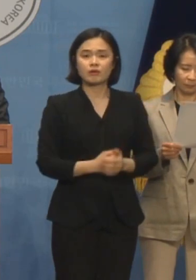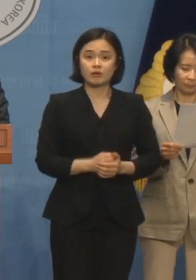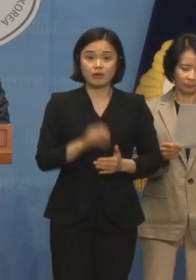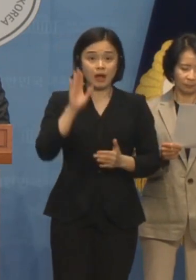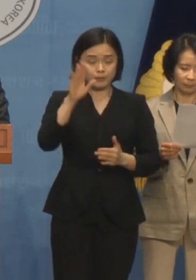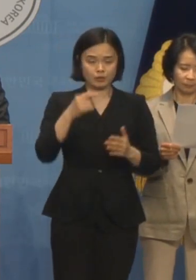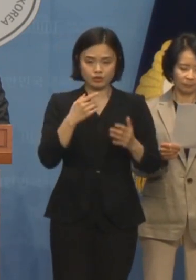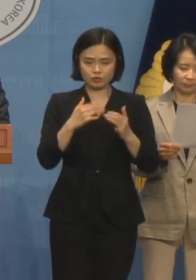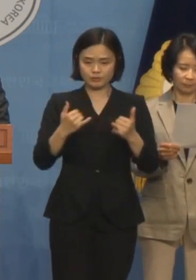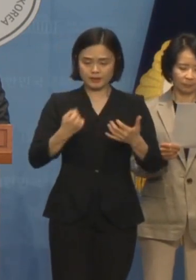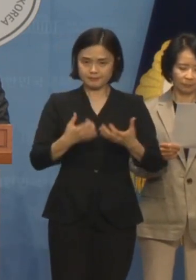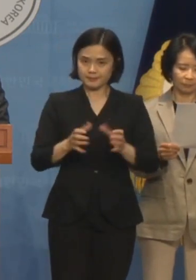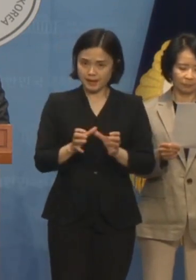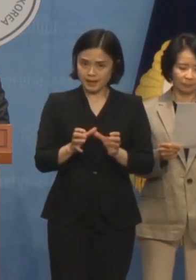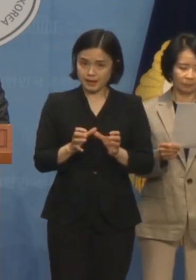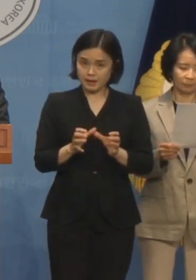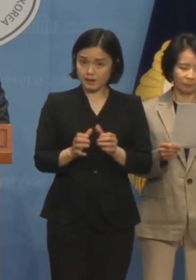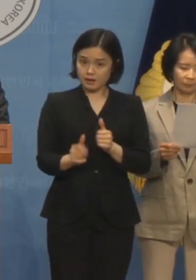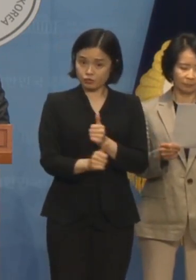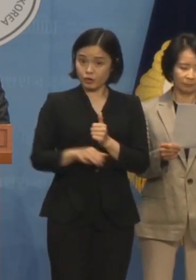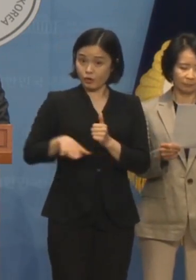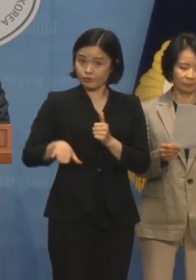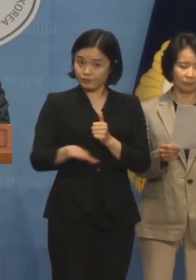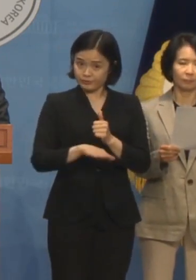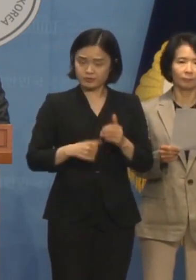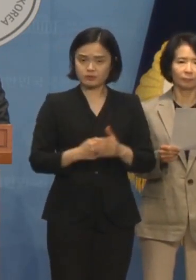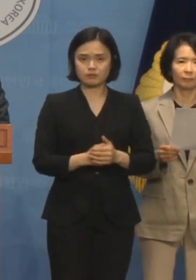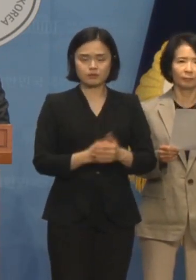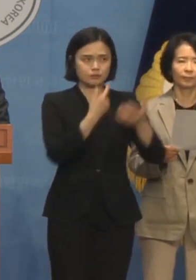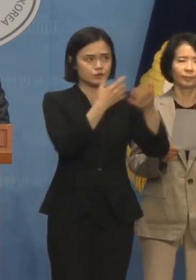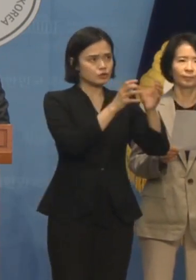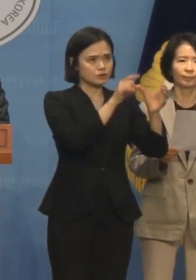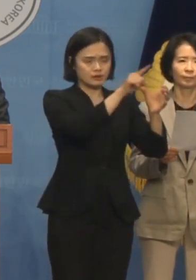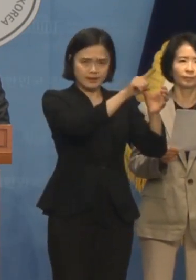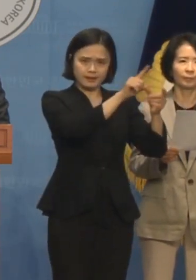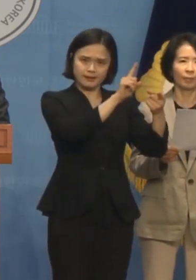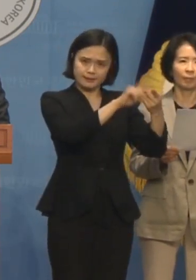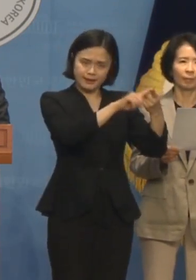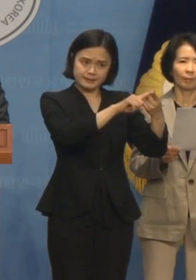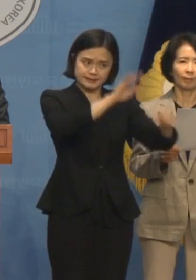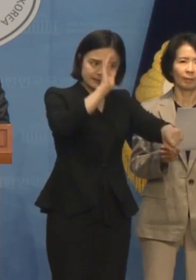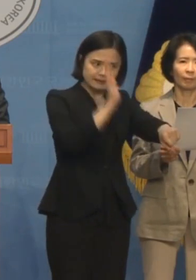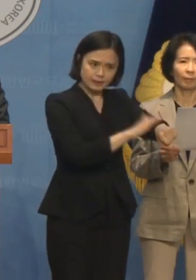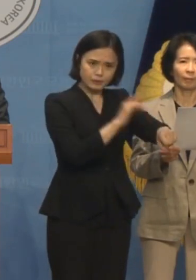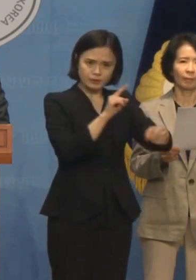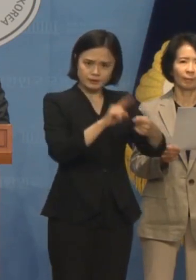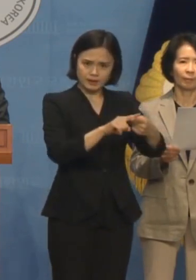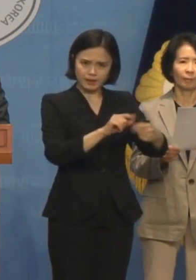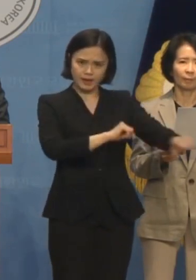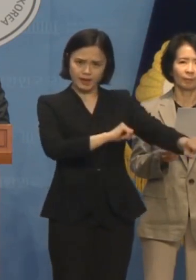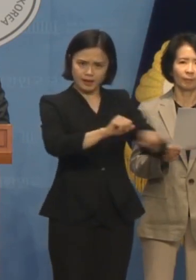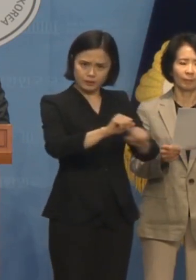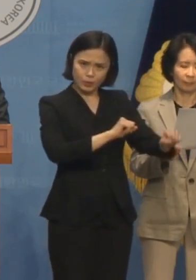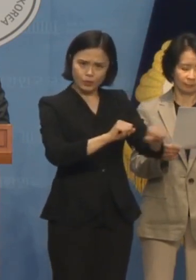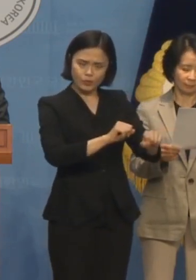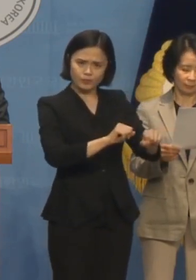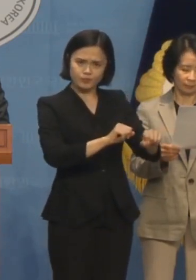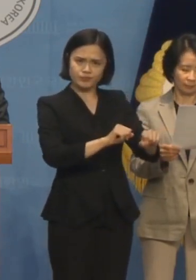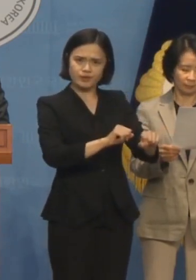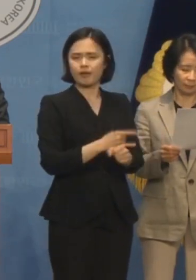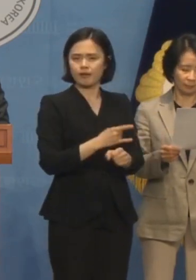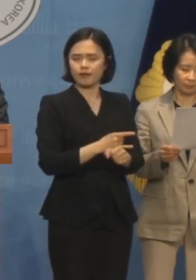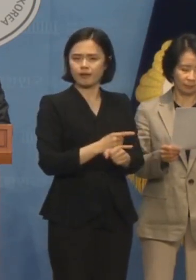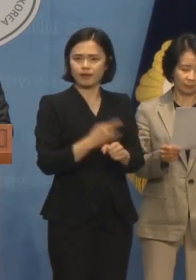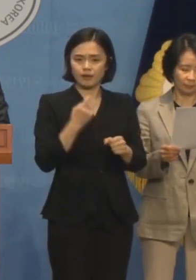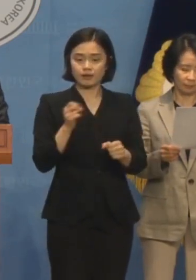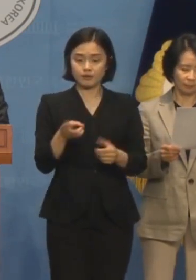통해서 민주당의 이러한 불순한 목적의 행위에 대해 단호하게 대처할 것입니다. 우리 여당 의원들은